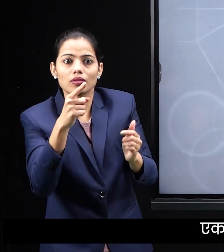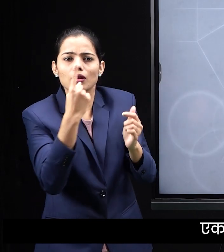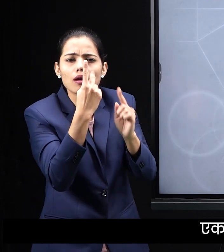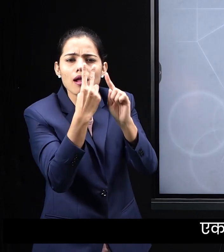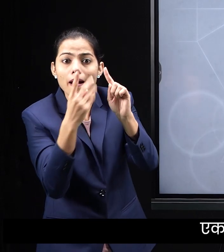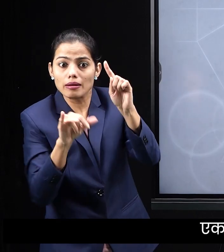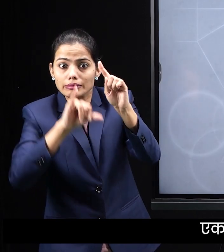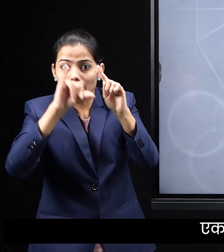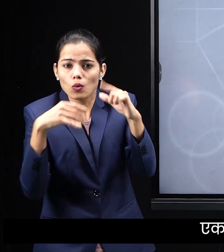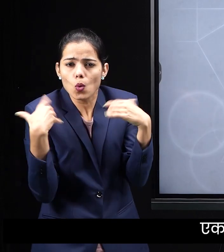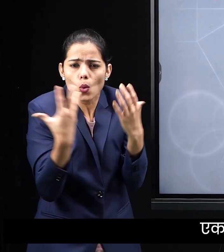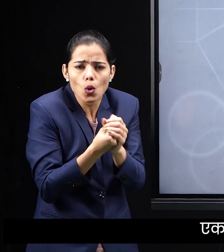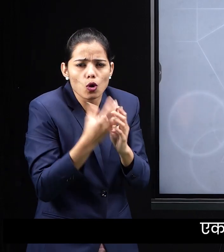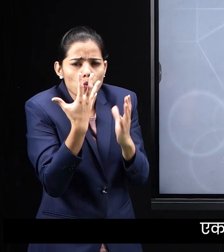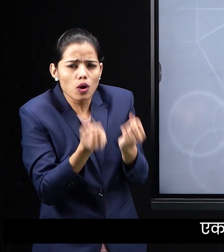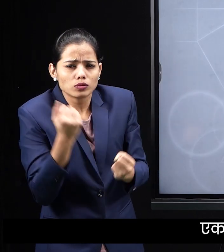एक माहित असणं आवश्यक आहे.